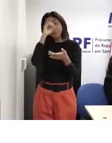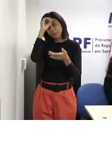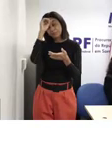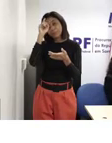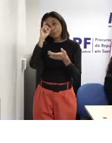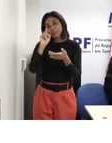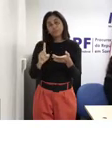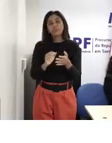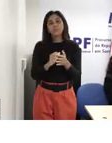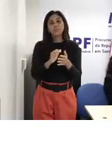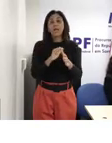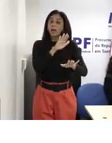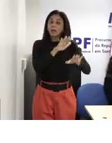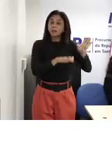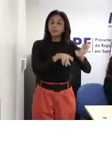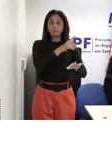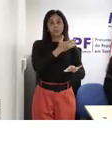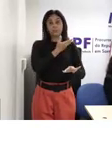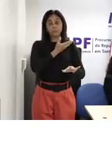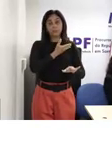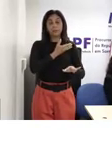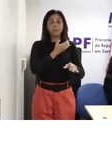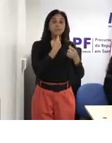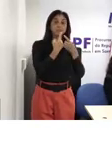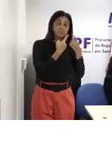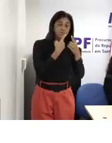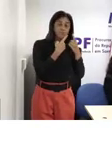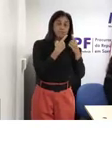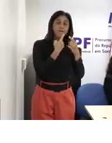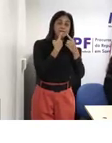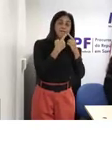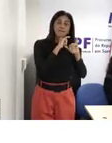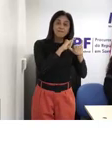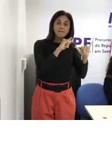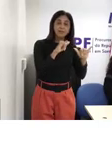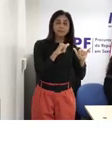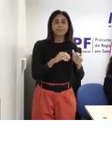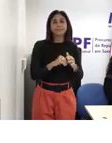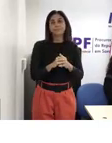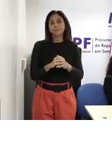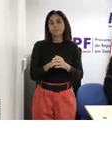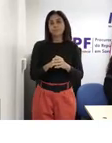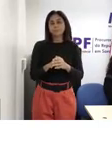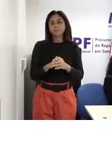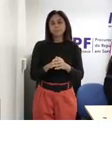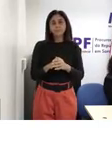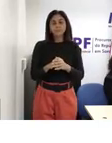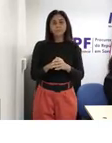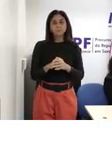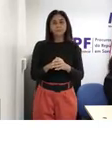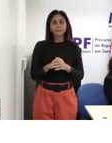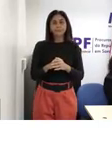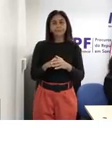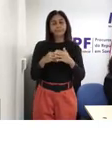amigos e irmãos os que contaram pros pais foram apenas 21% pais aqui